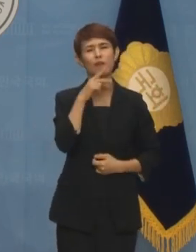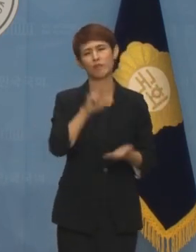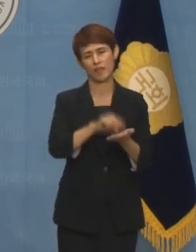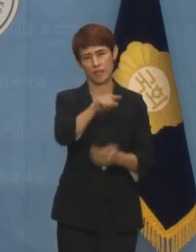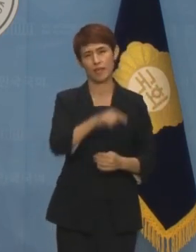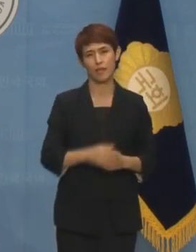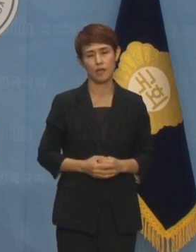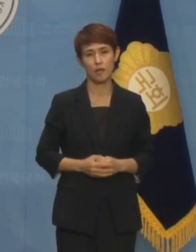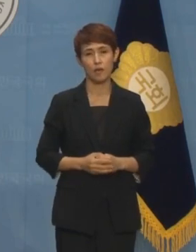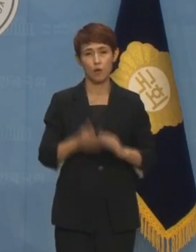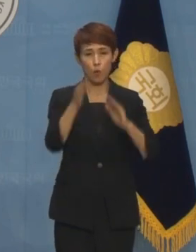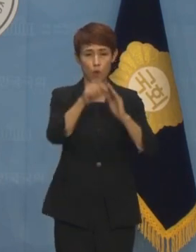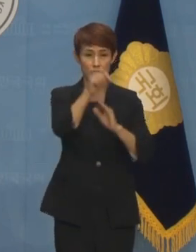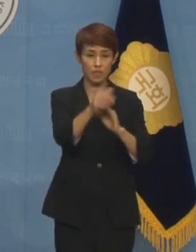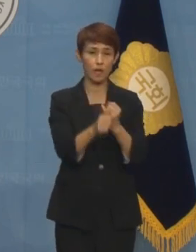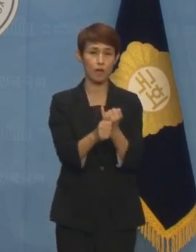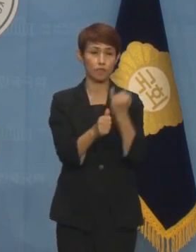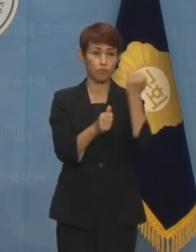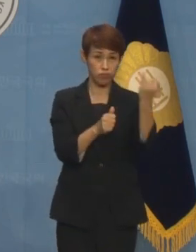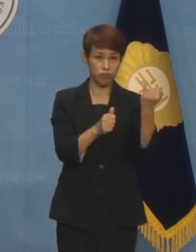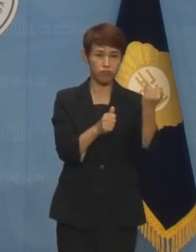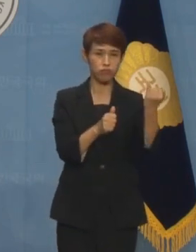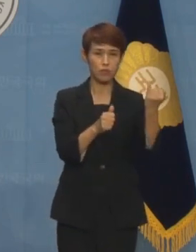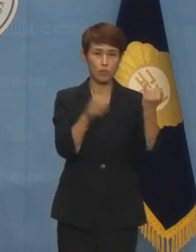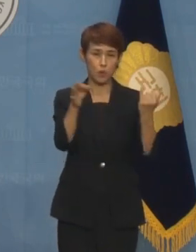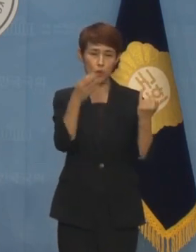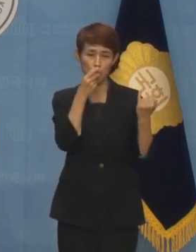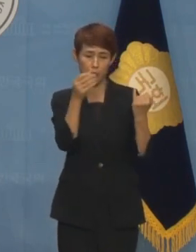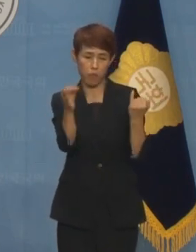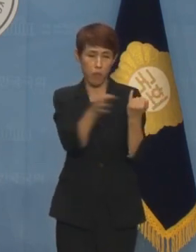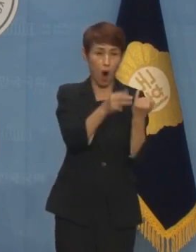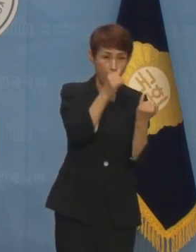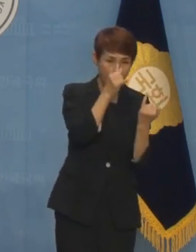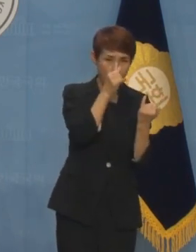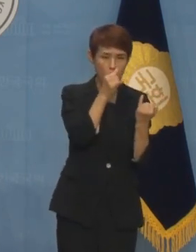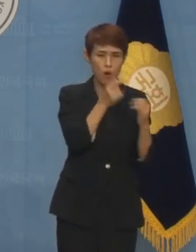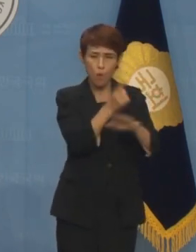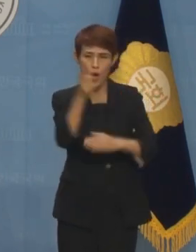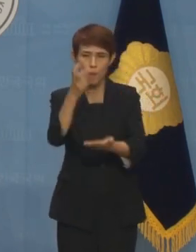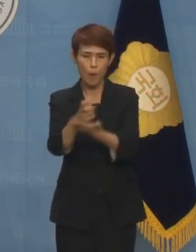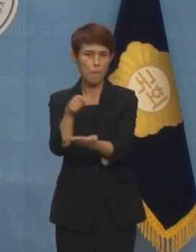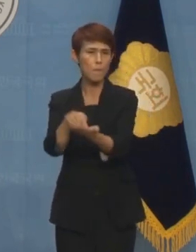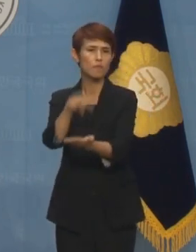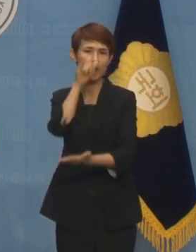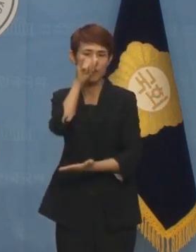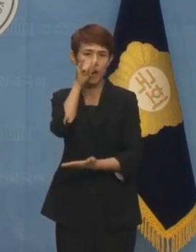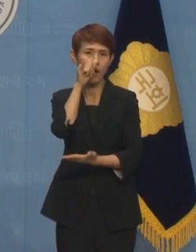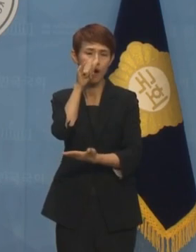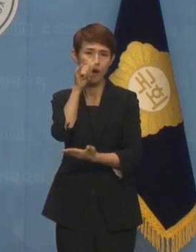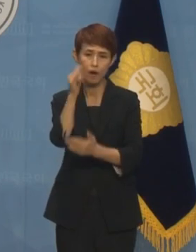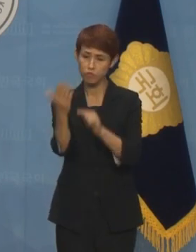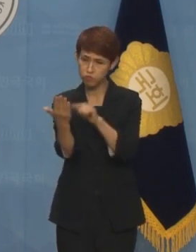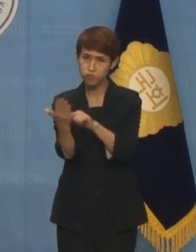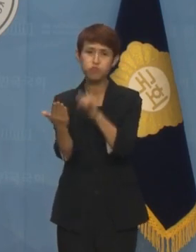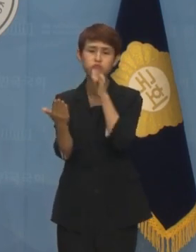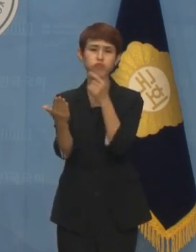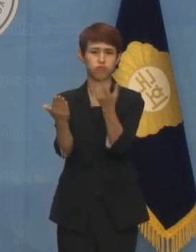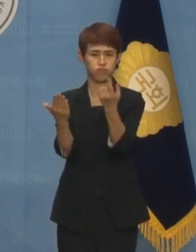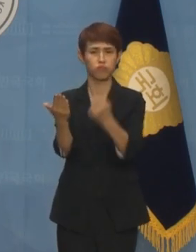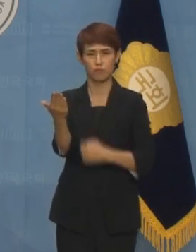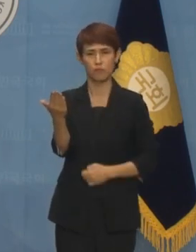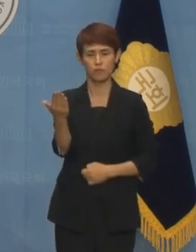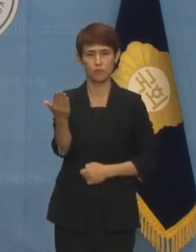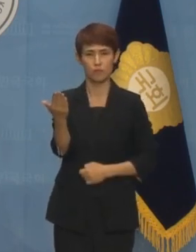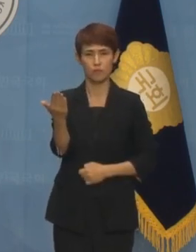공직자의 배우자가 금품을 수수하면 알선 수제 등 다른 법률로 제재 대상이 될 수 있다고 분명히